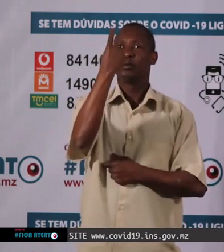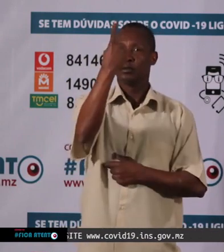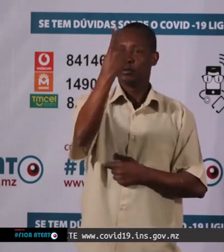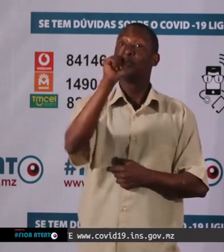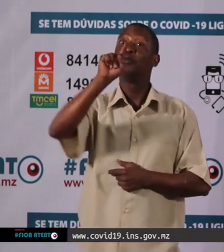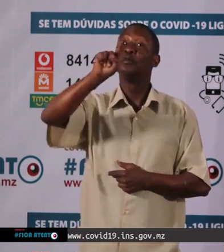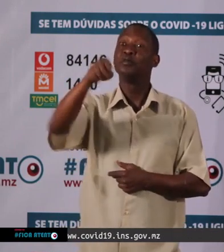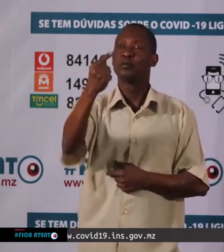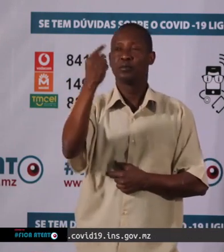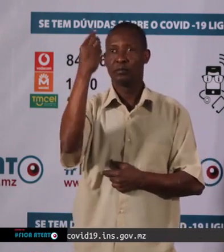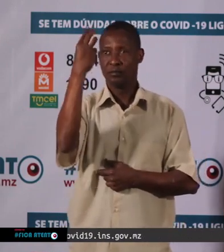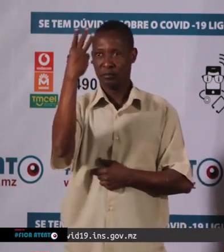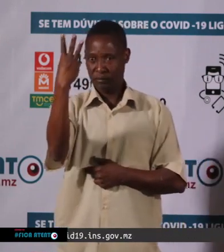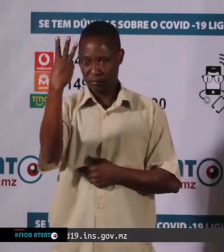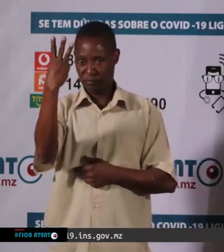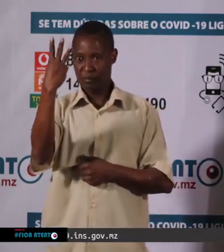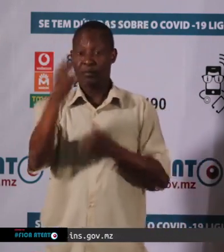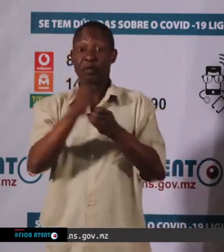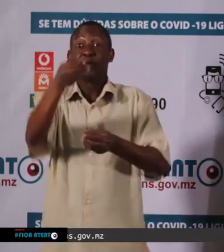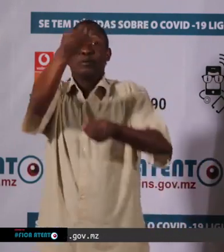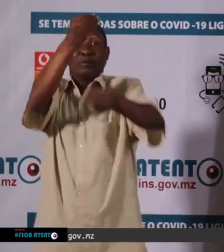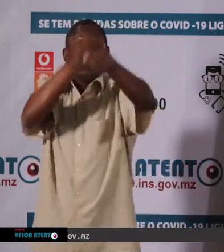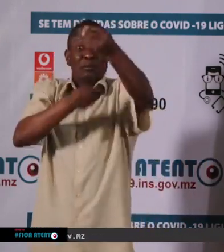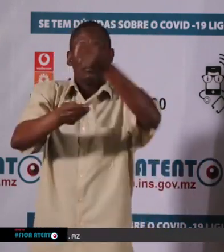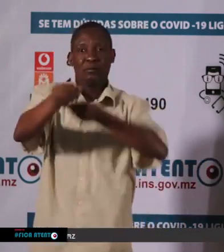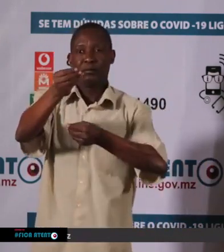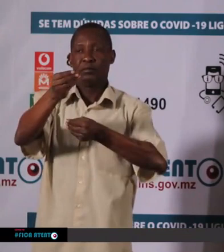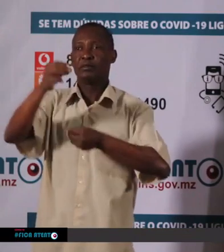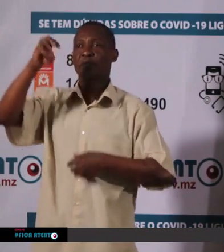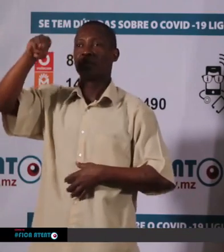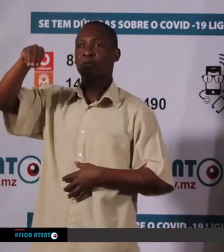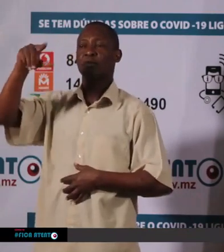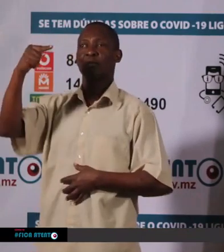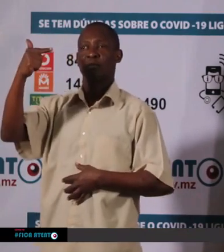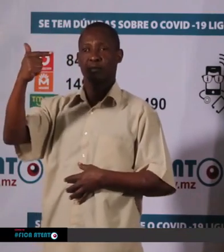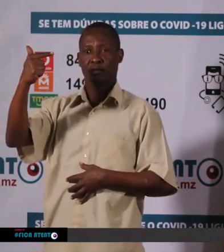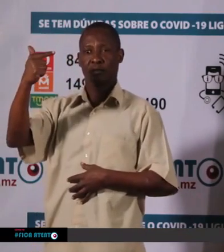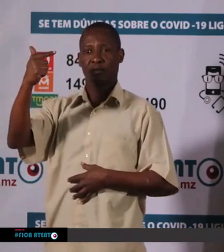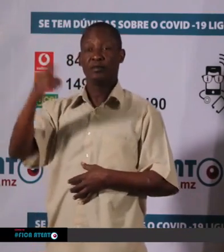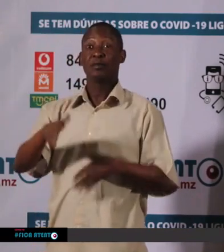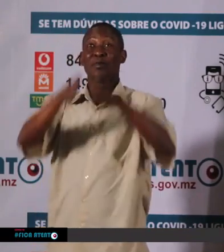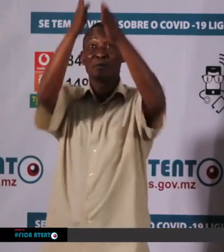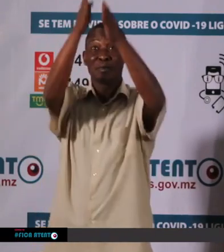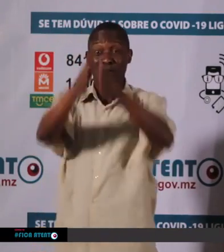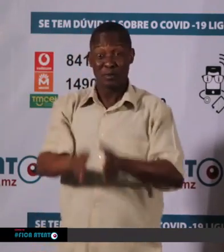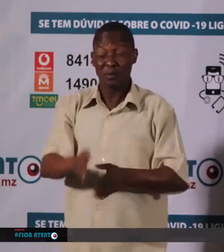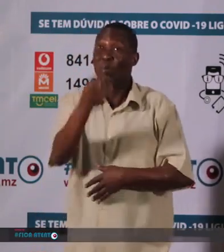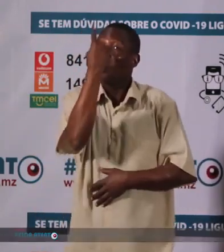utilizando o câmbio de hoje para o meticais, só uma pessoa custa